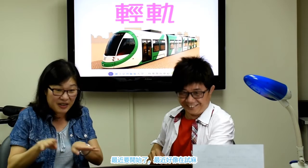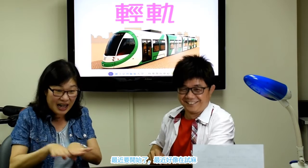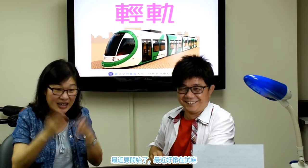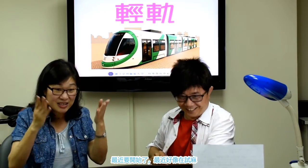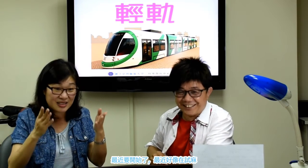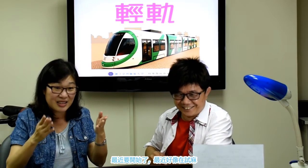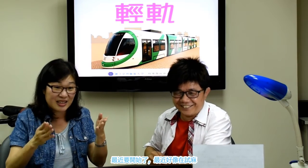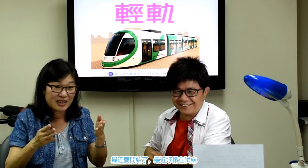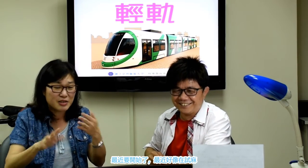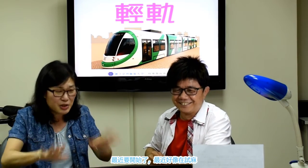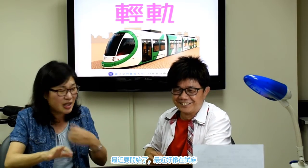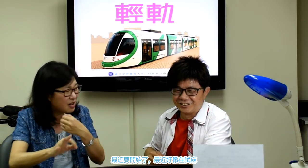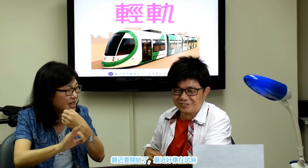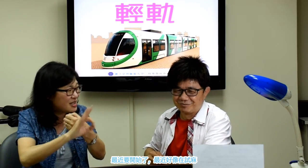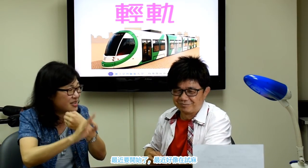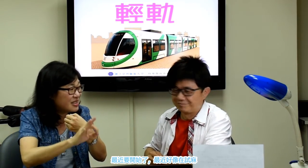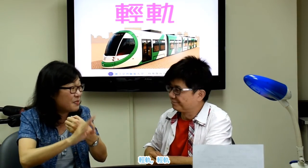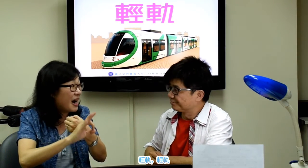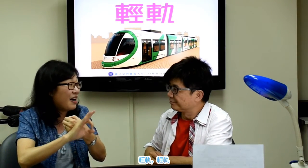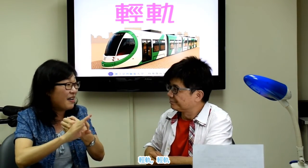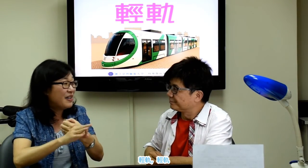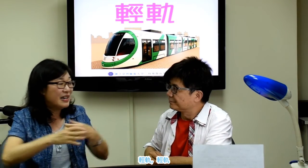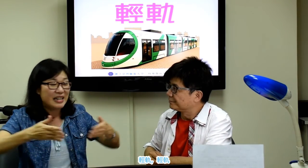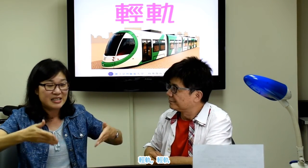开始了，哦，是最近好像在试嘛，哈、哦，